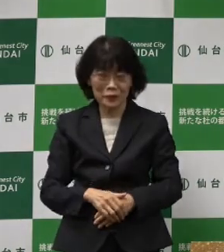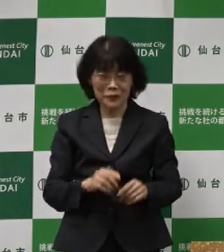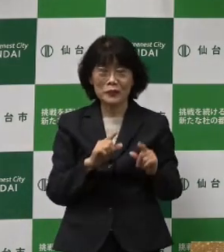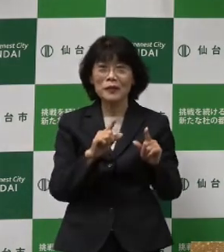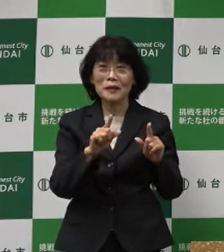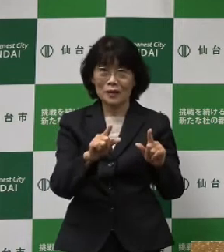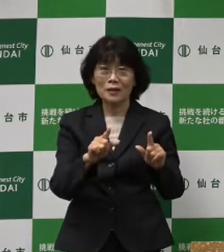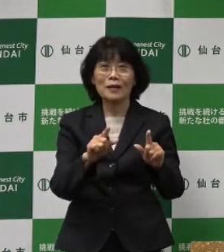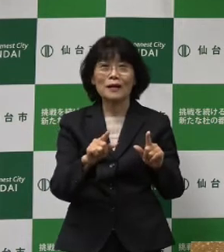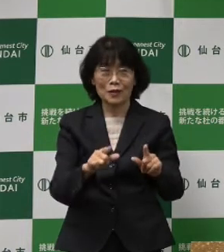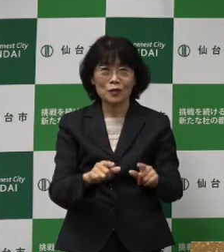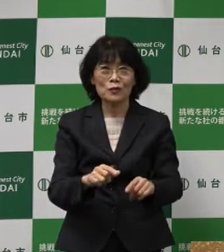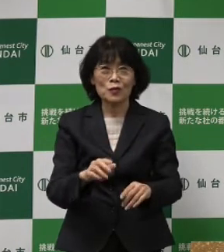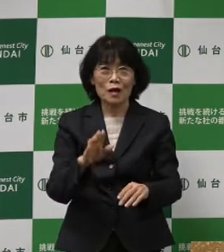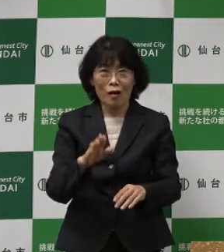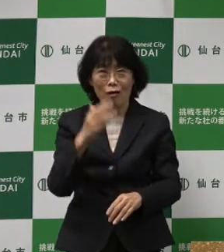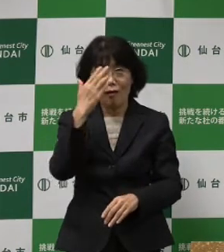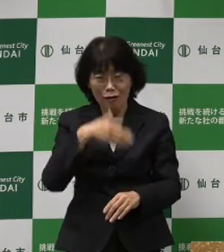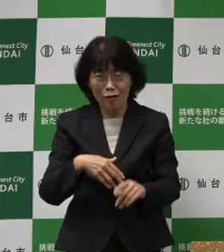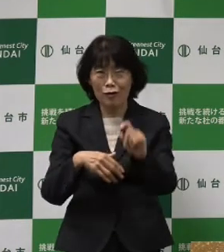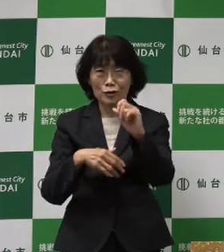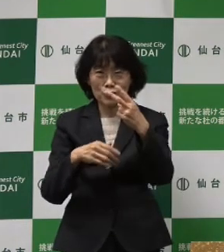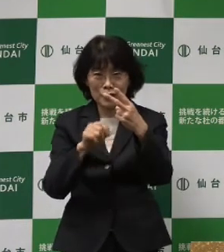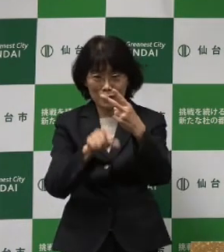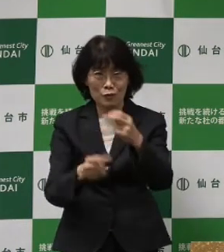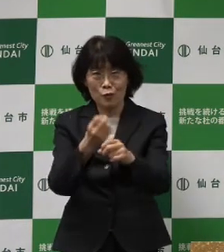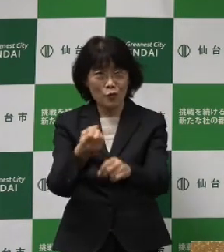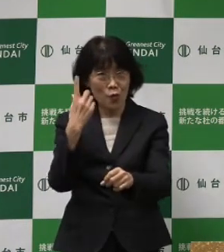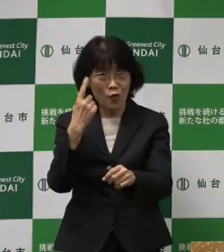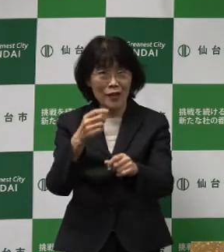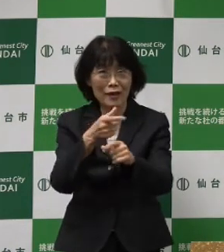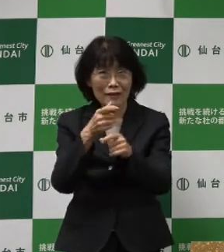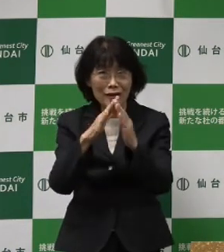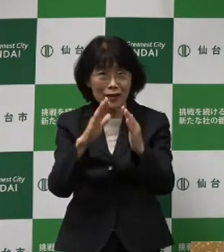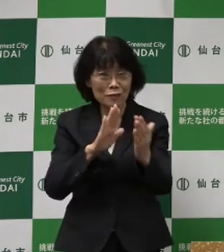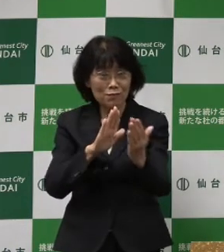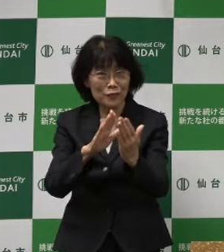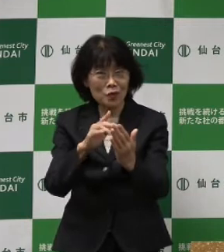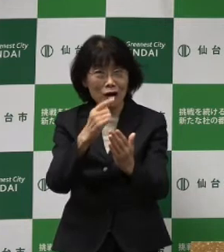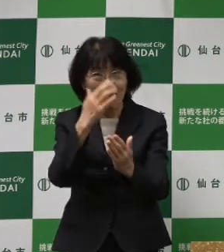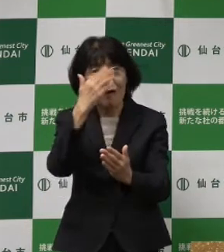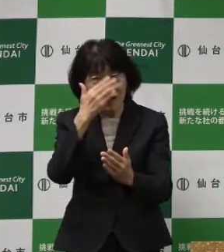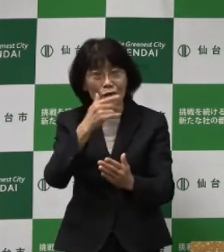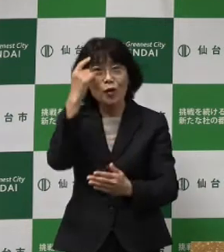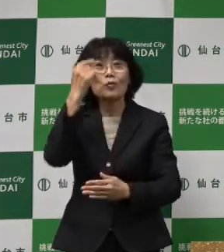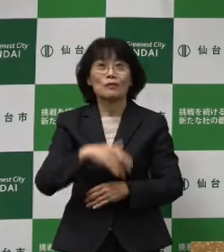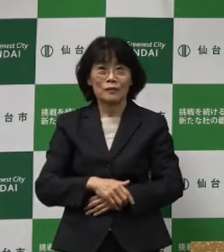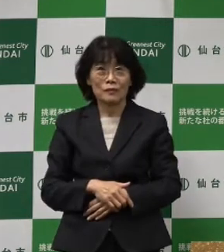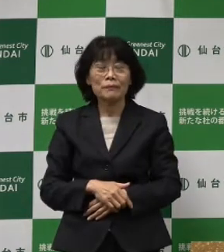会、もうそういう時期なのかと思いもするわけですけれども、私自身